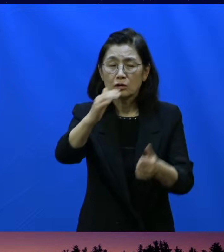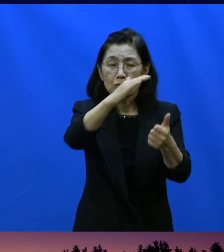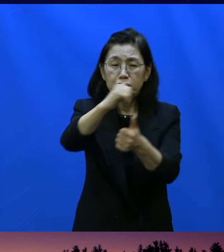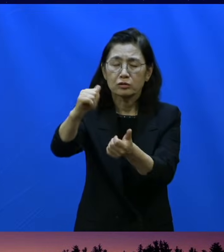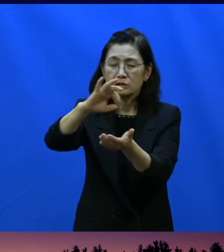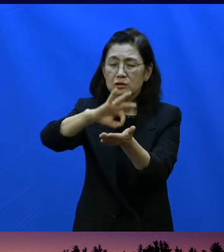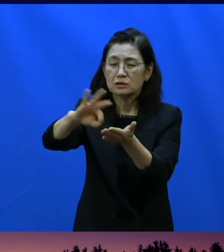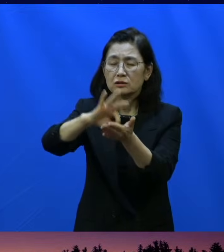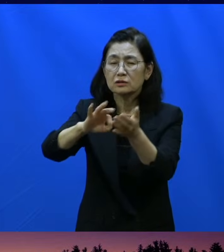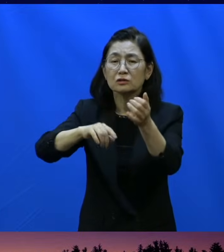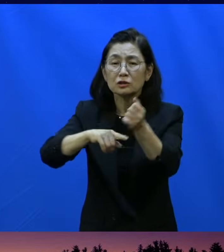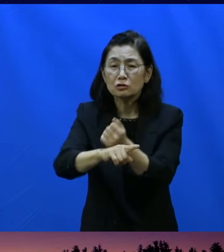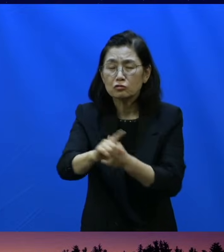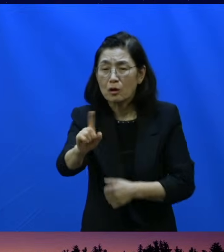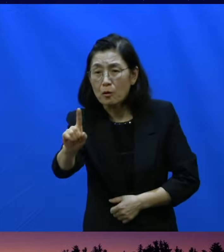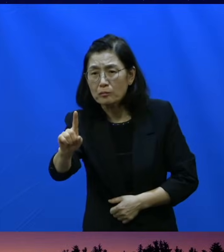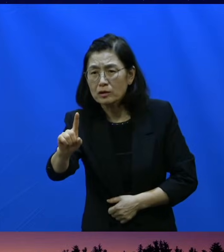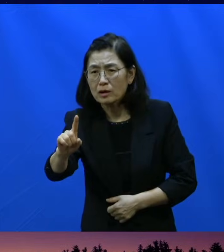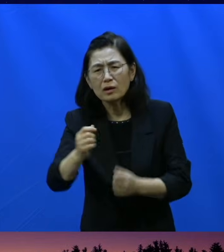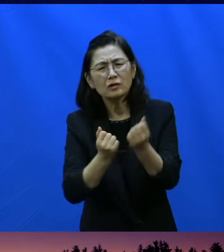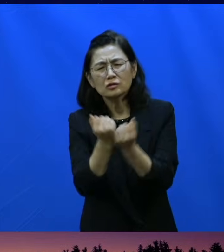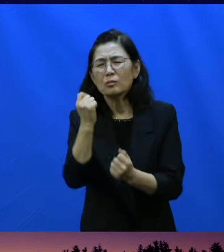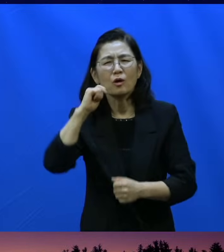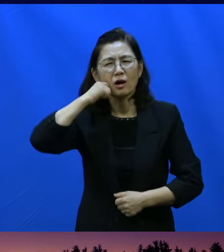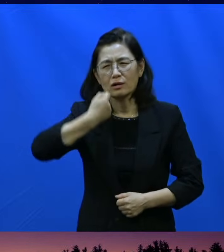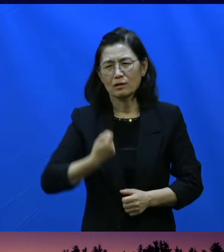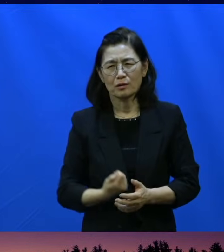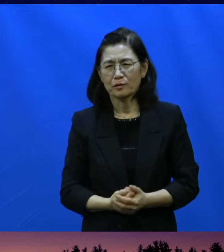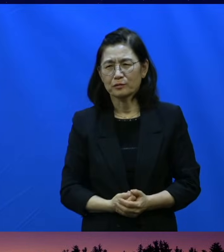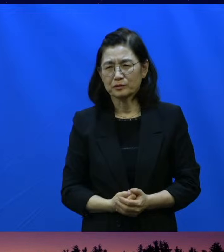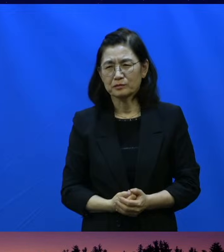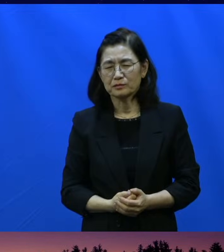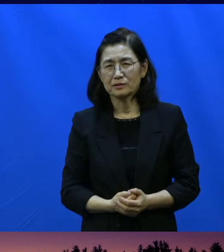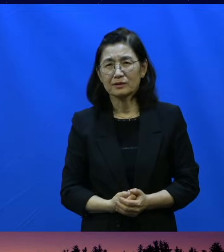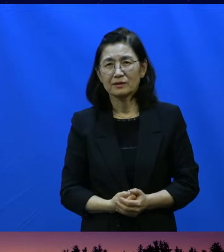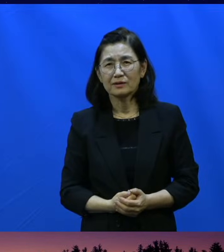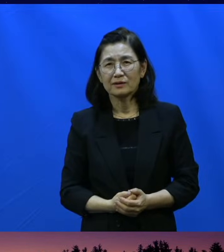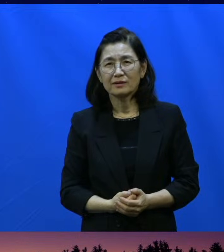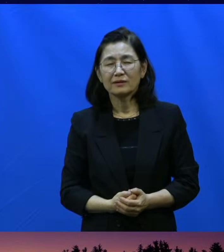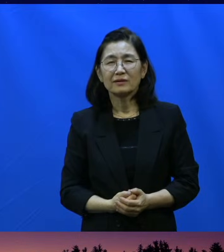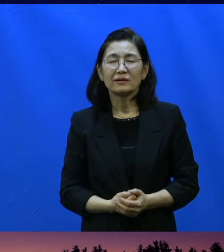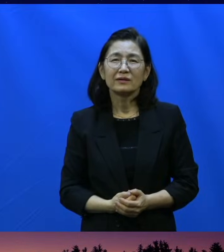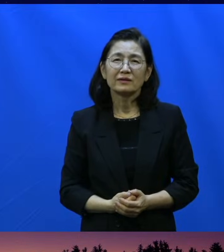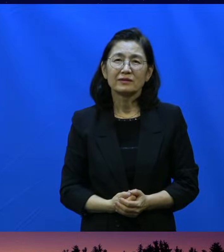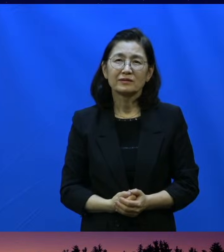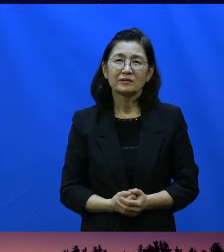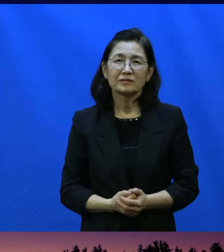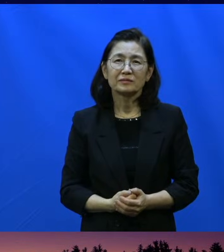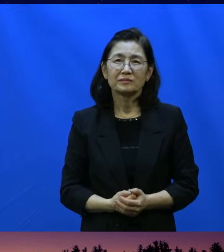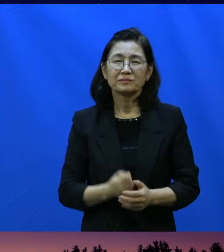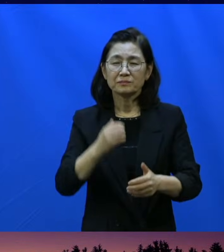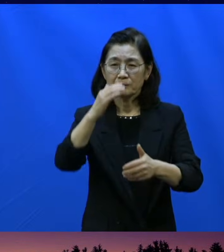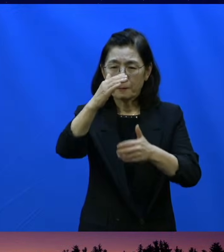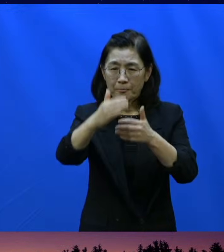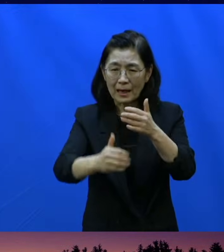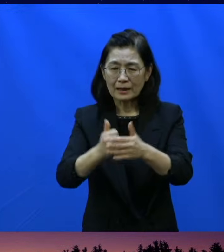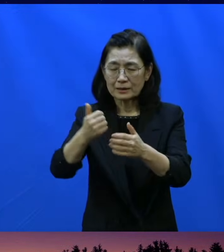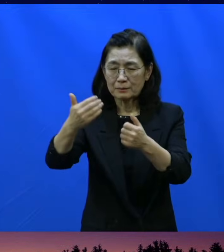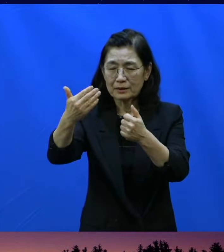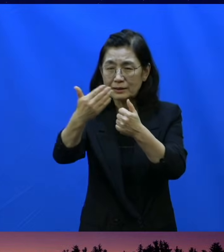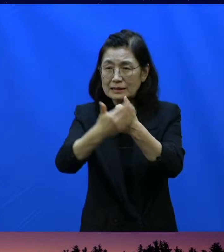그래서 여러분, 은혜는 불공평해 보여요. unfair해 보인다는 거예요. 은혜는 불공평해 보이는